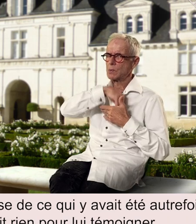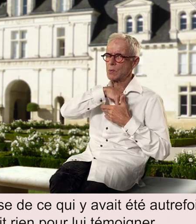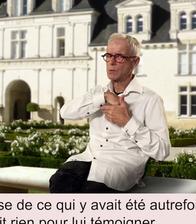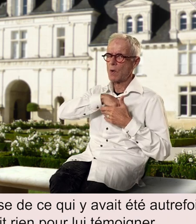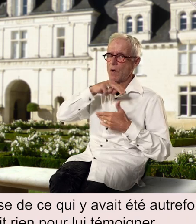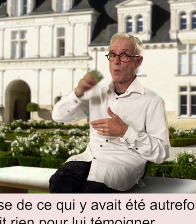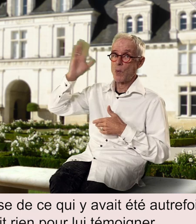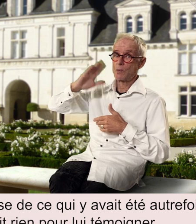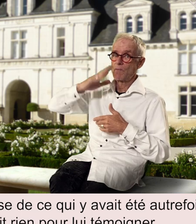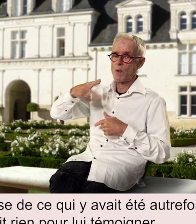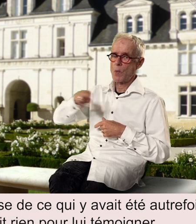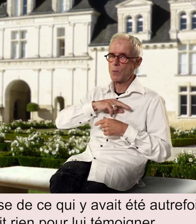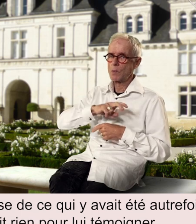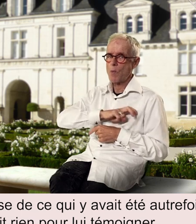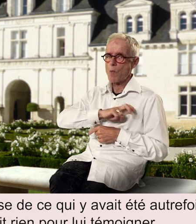avait été autrefois.